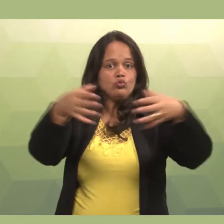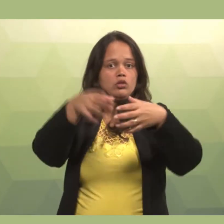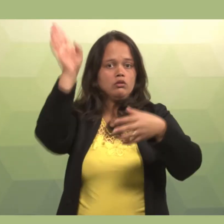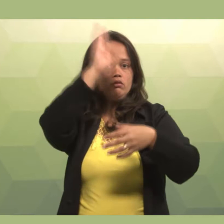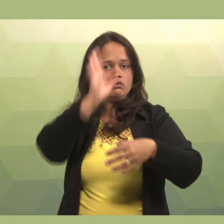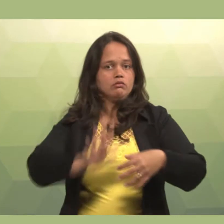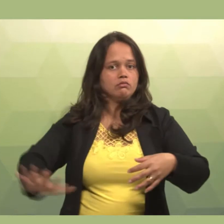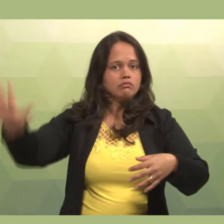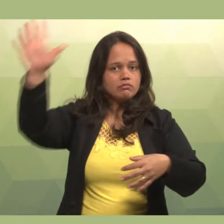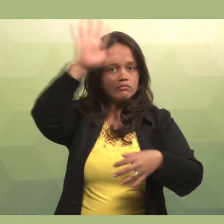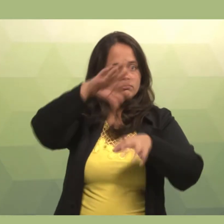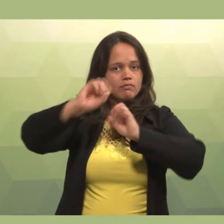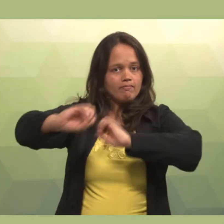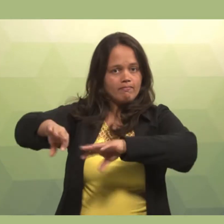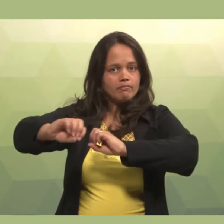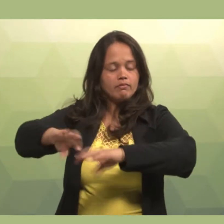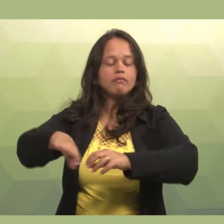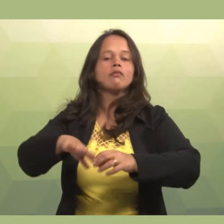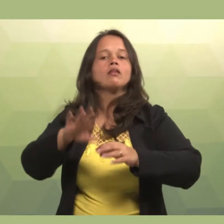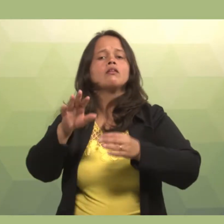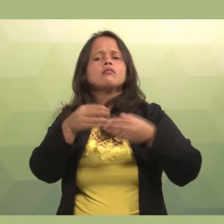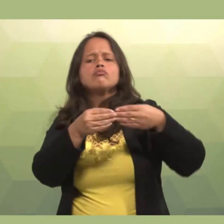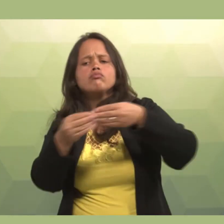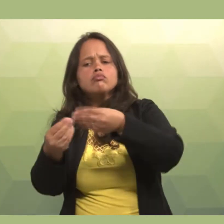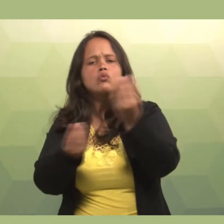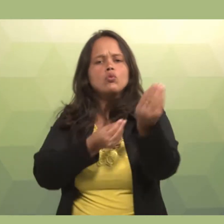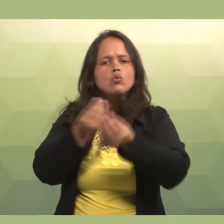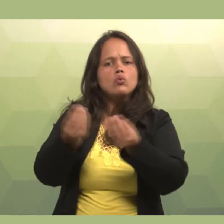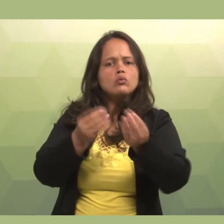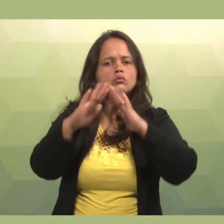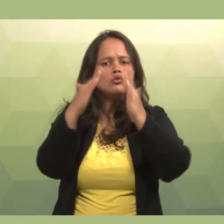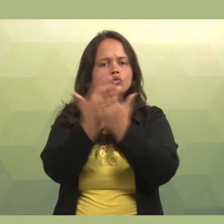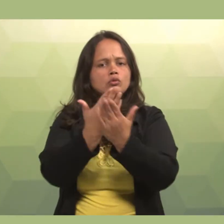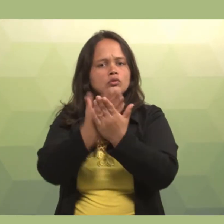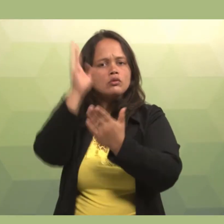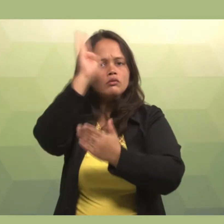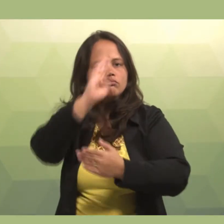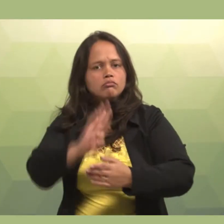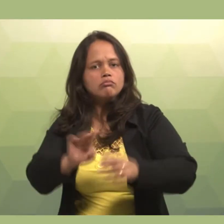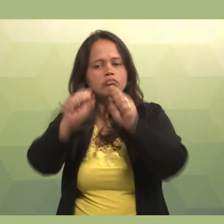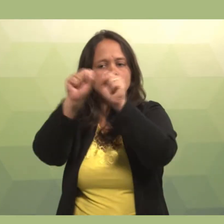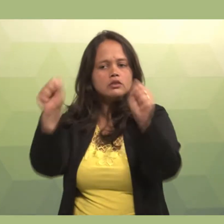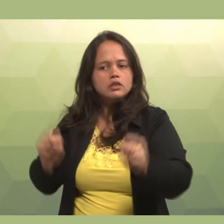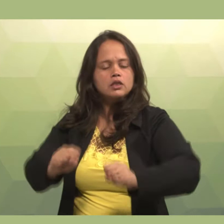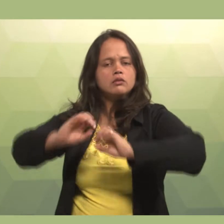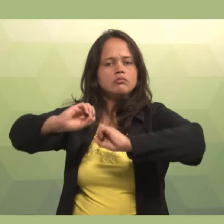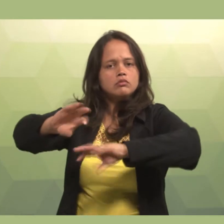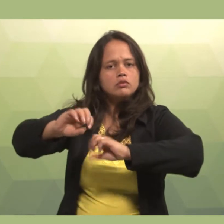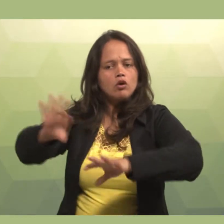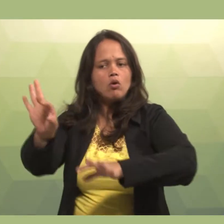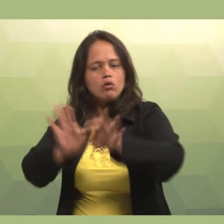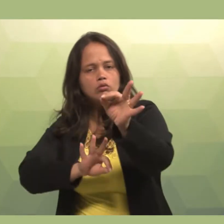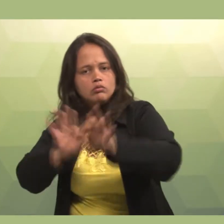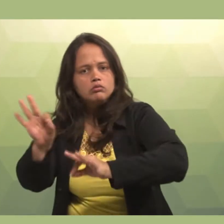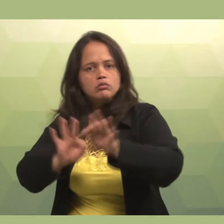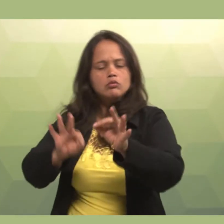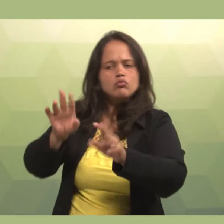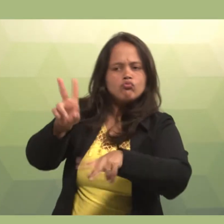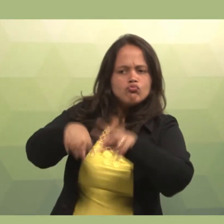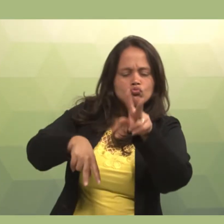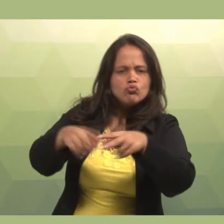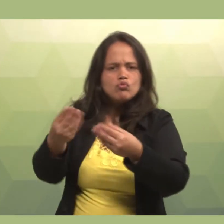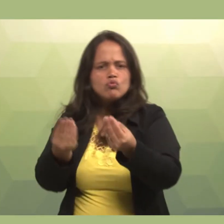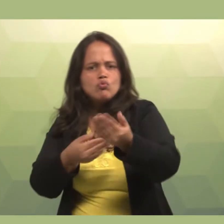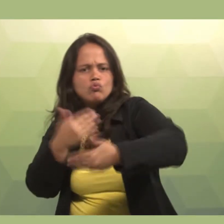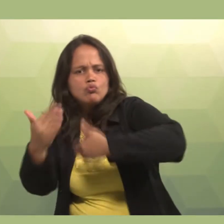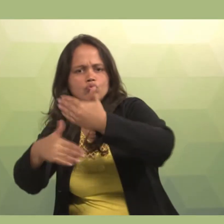que orientarão as escolas brasileiras dos sistemas de ensino na organização, articulação, desenvolvimento